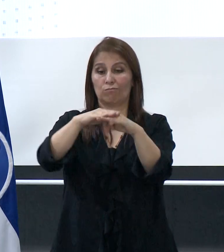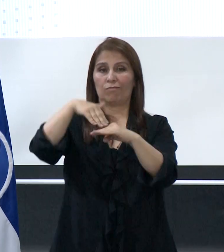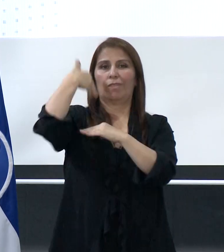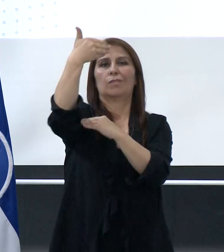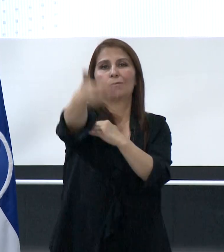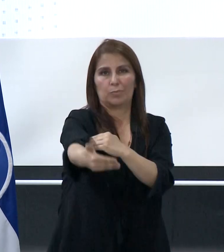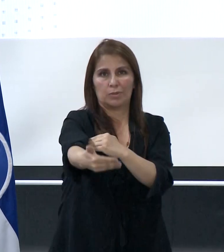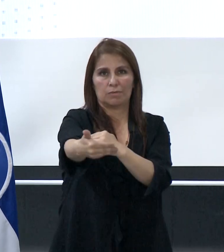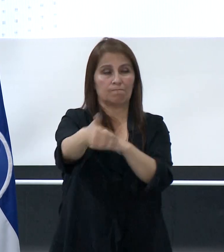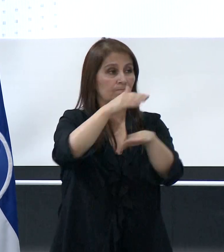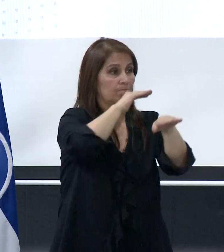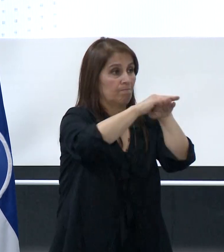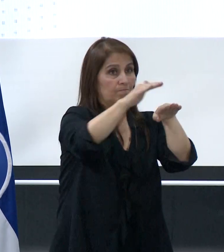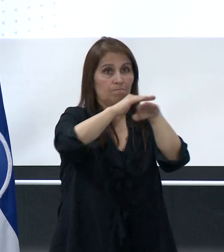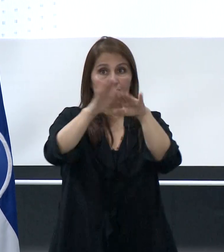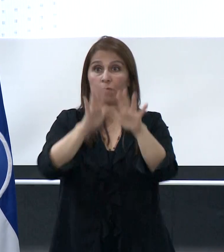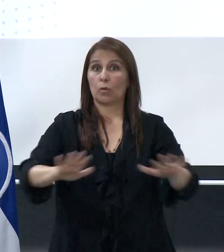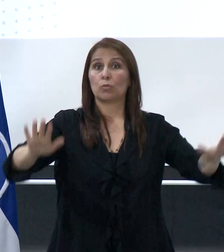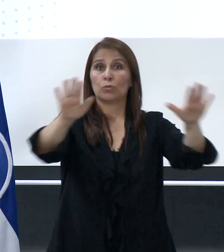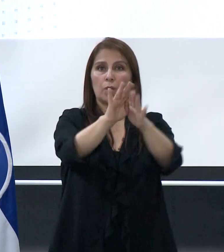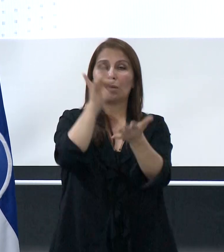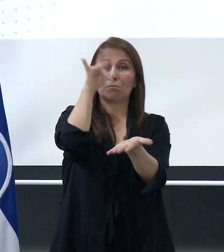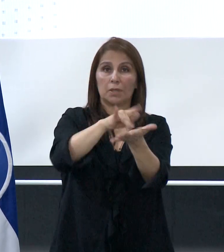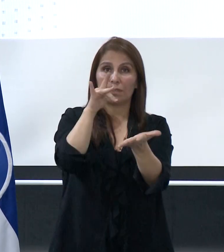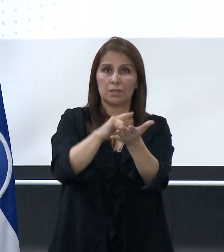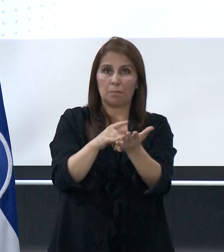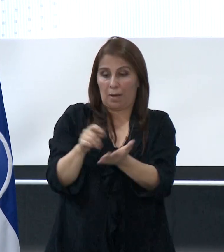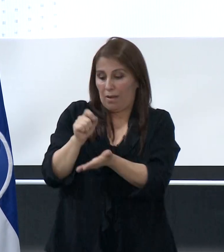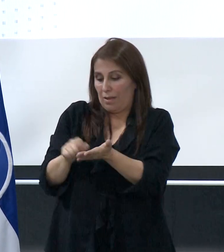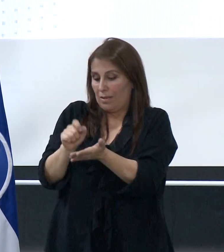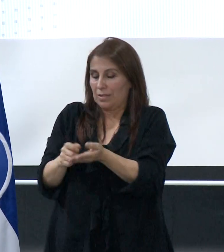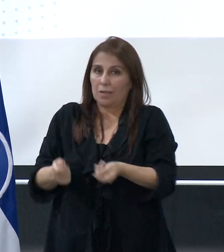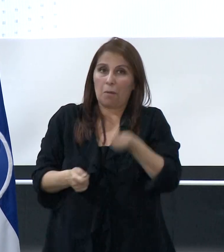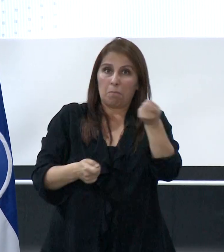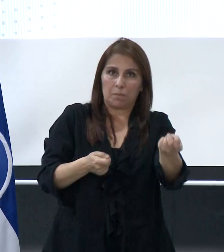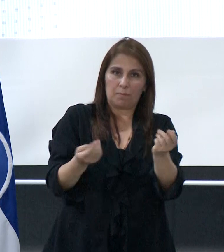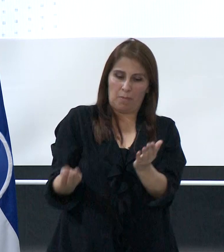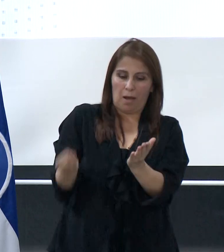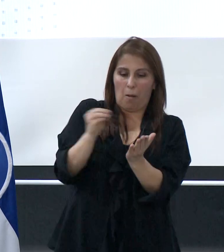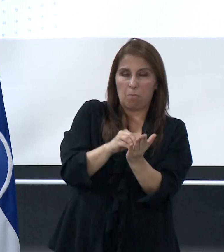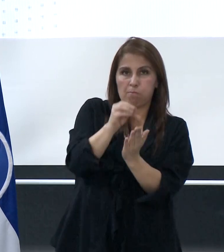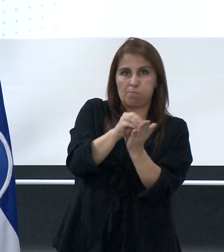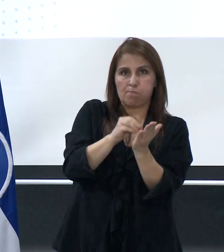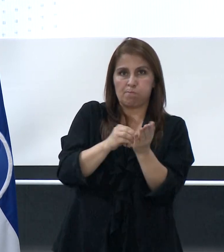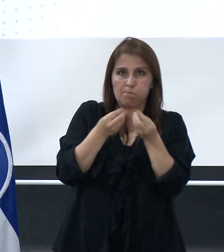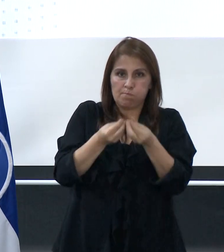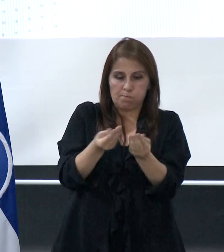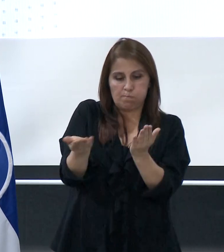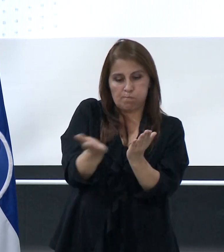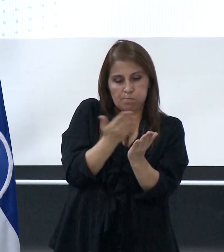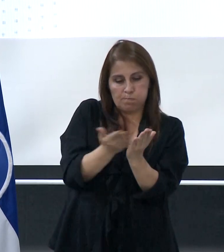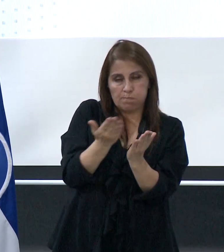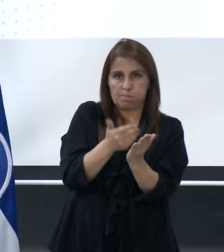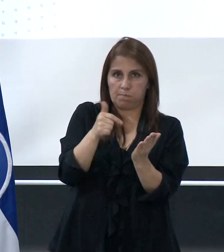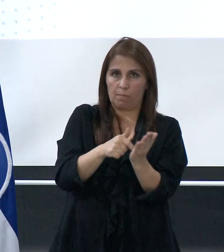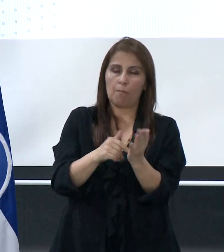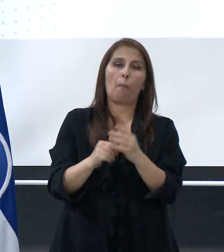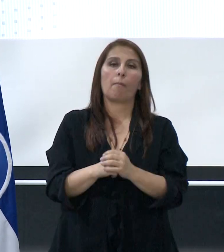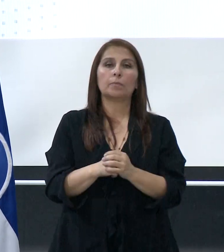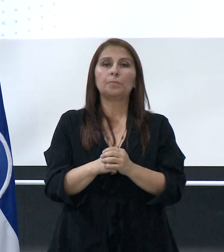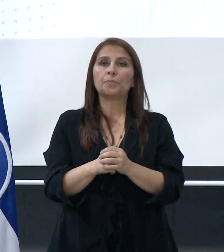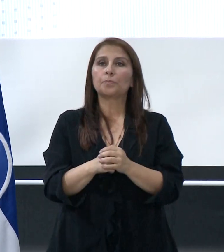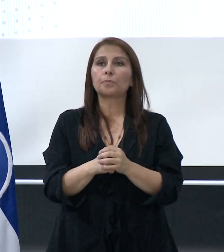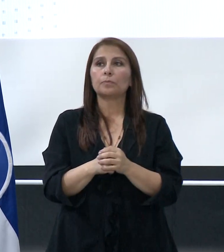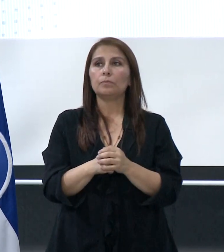para que participen en esta revista que es de publicación abierta convocatoria abierta pero también se